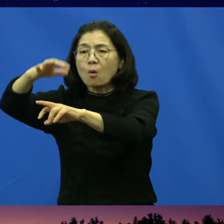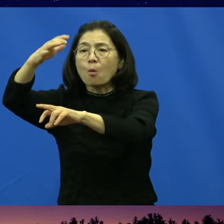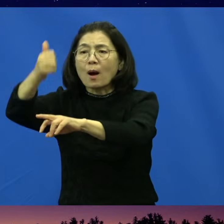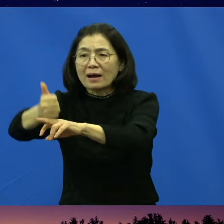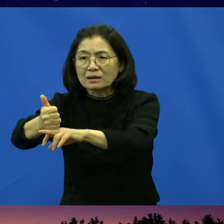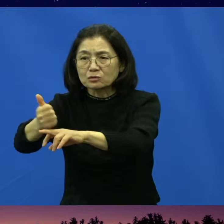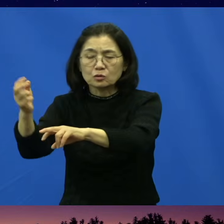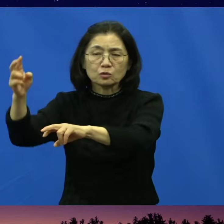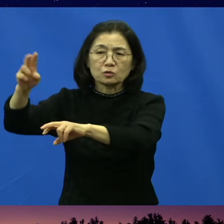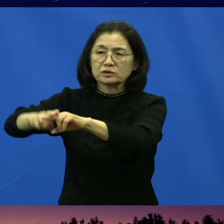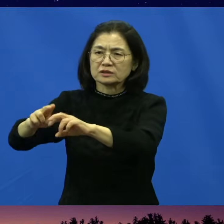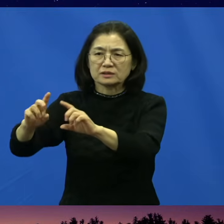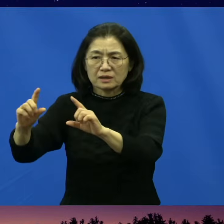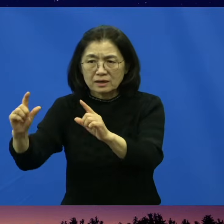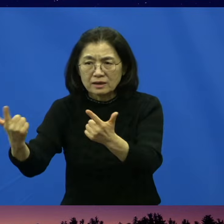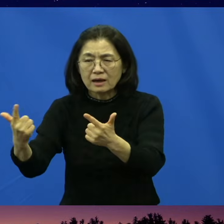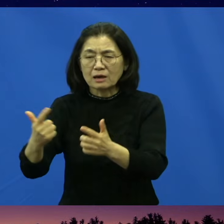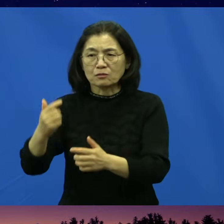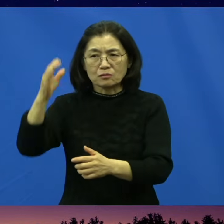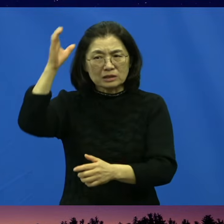구약의 선지자들은